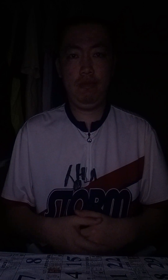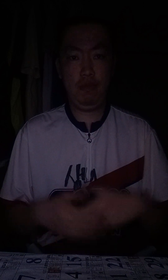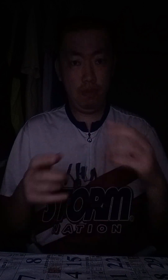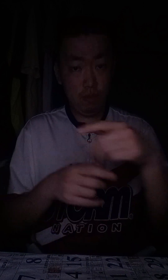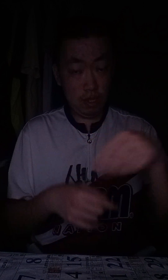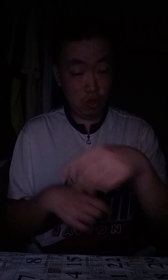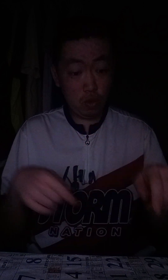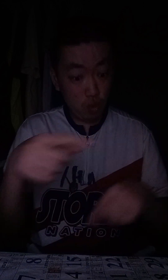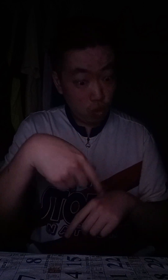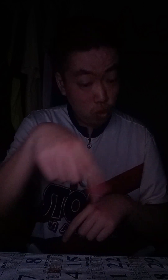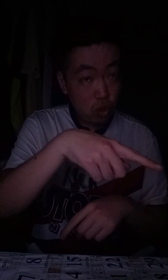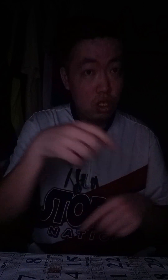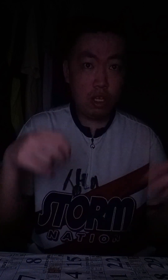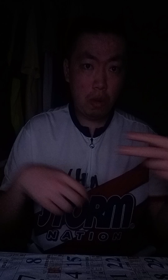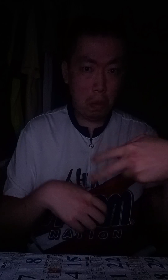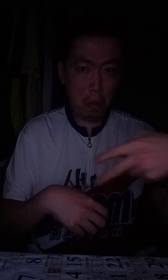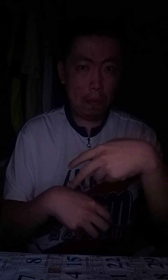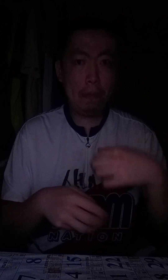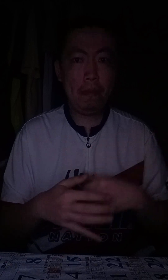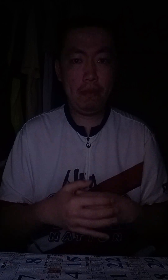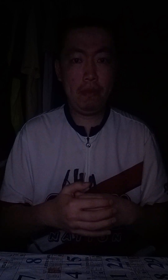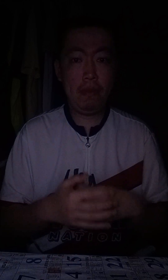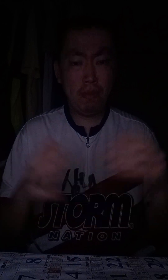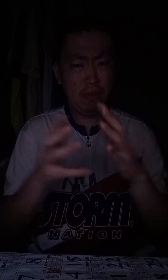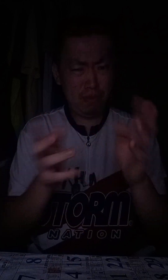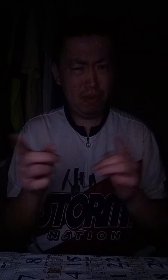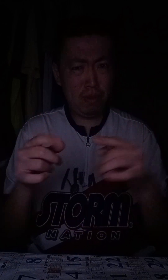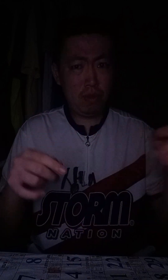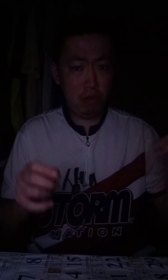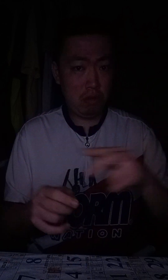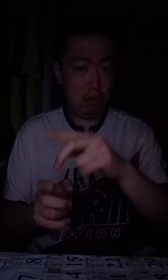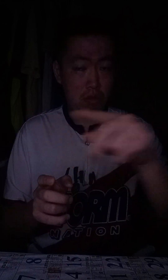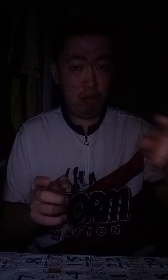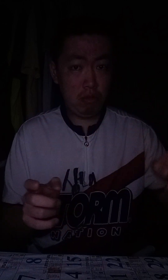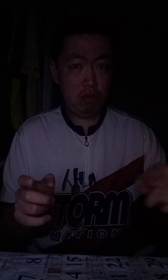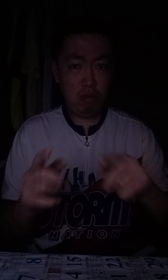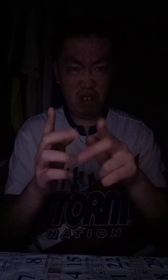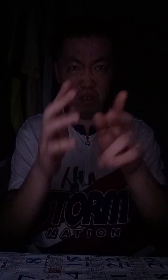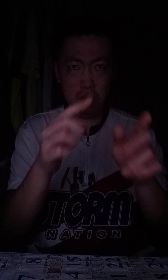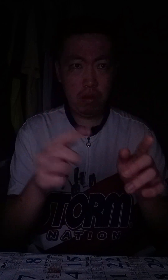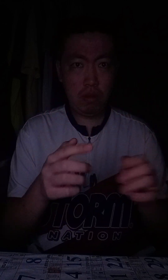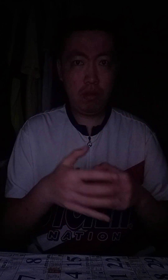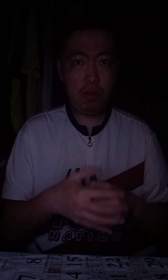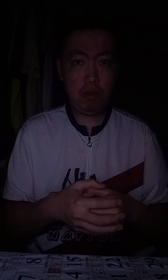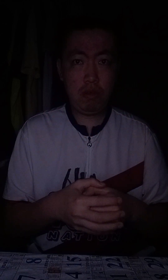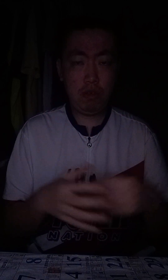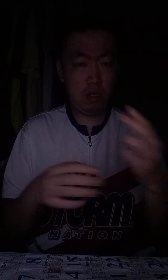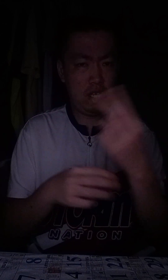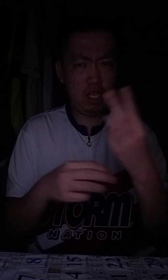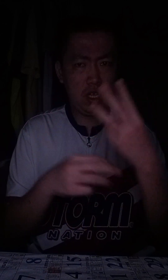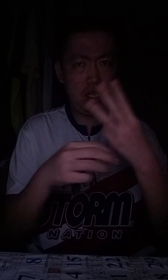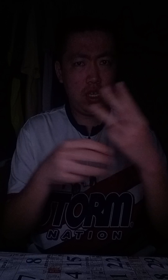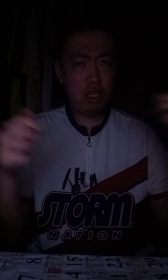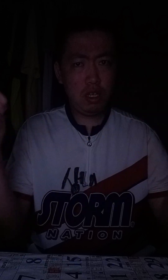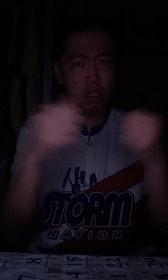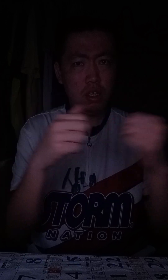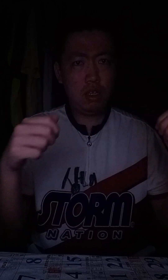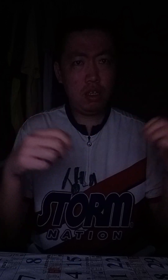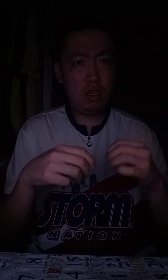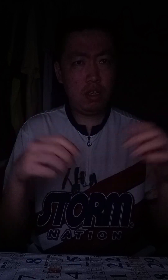교차로에서 좌회전을 하는 버스. 그런데 방향이 끝까지 그대로입니다. 승용차 석 대를 들이받고